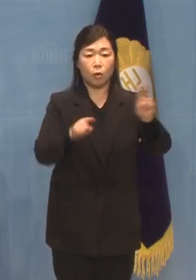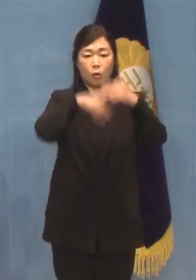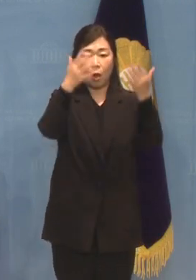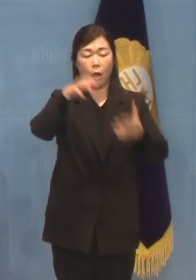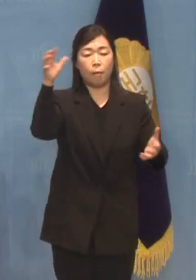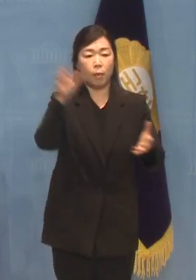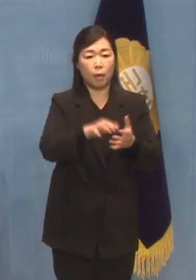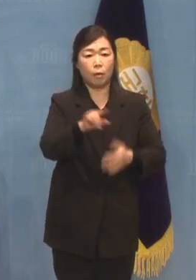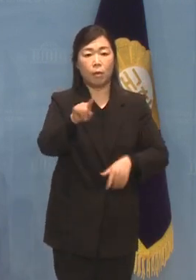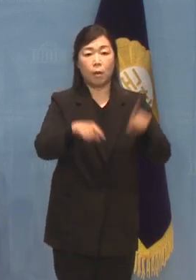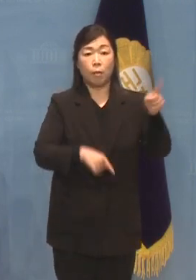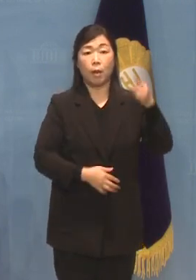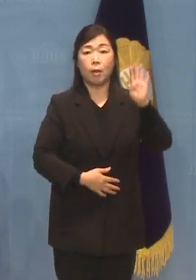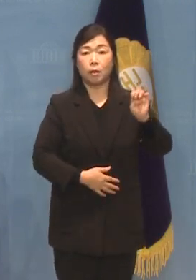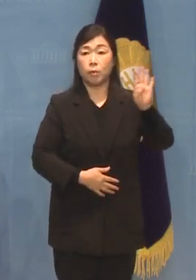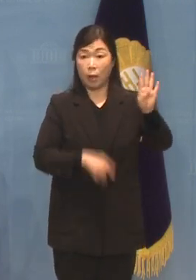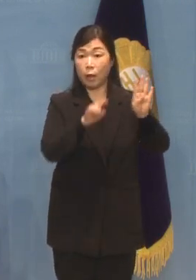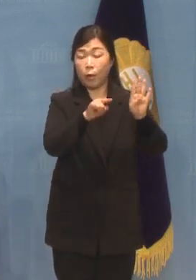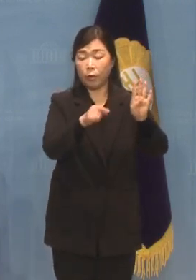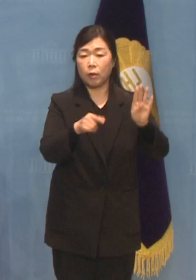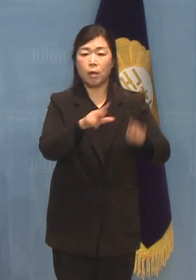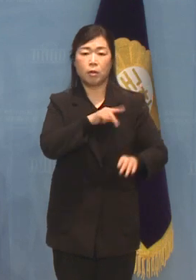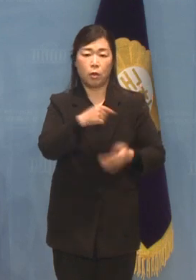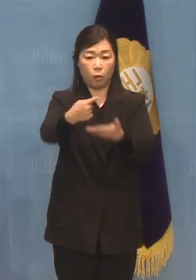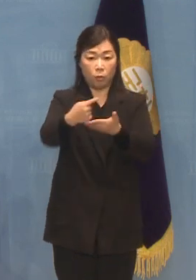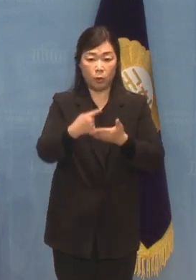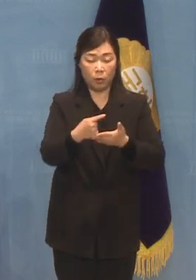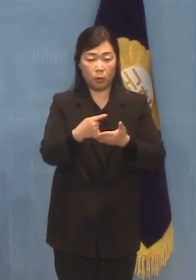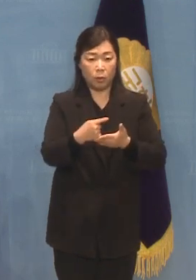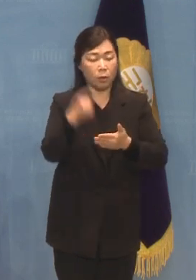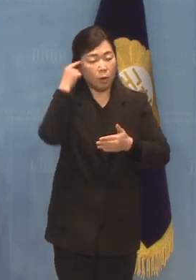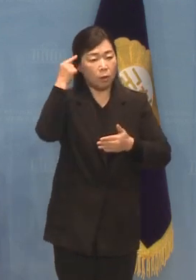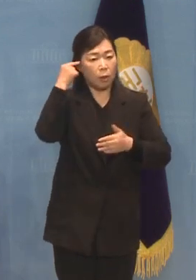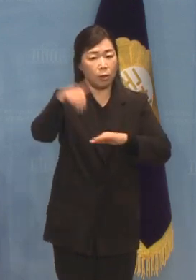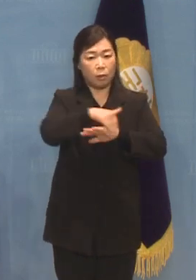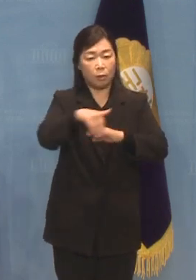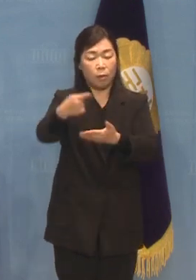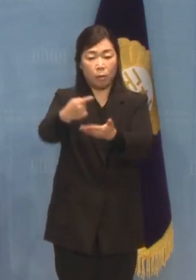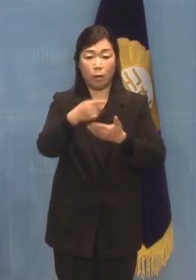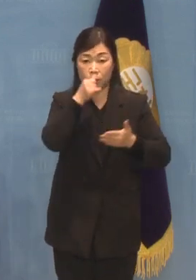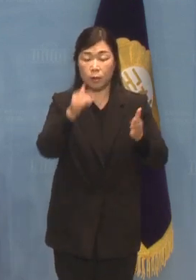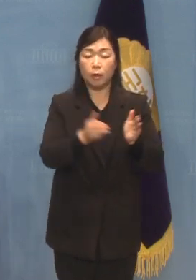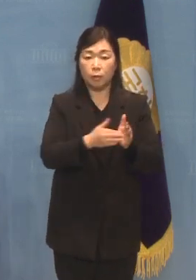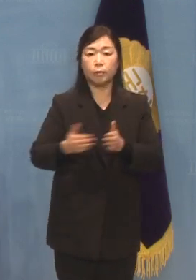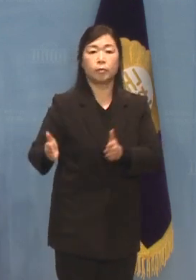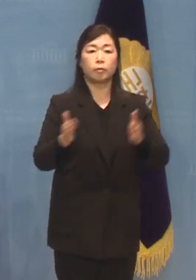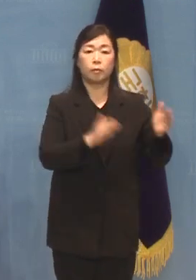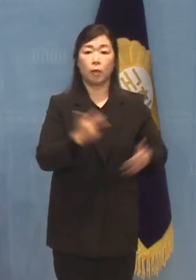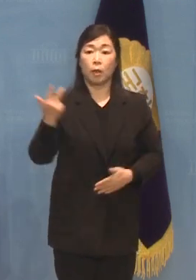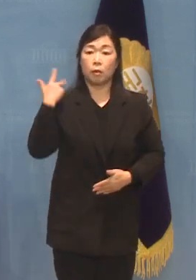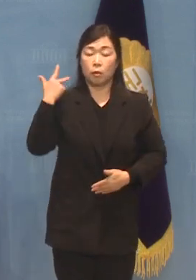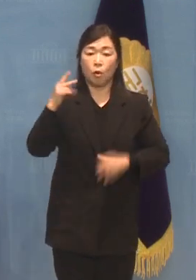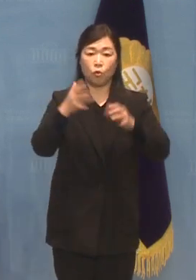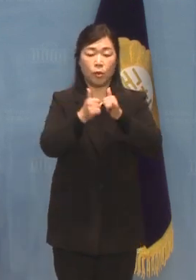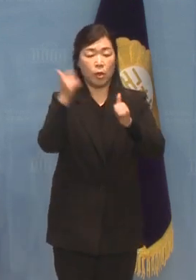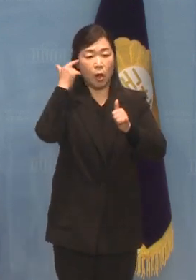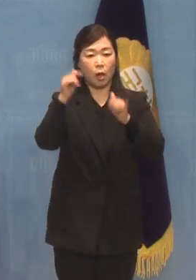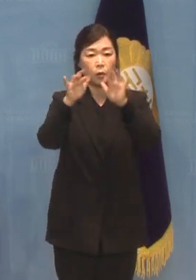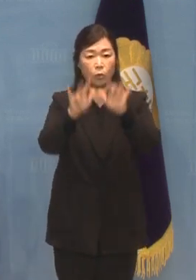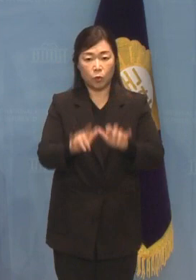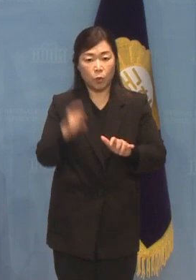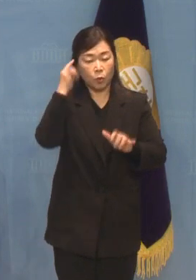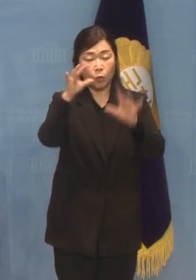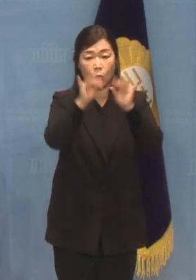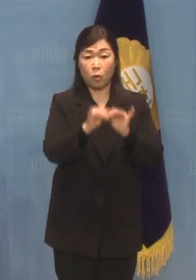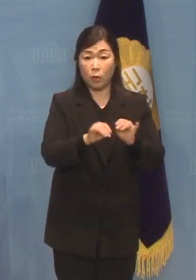총 144건의 의안이 접수되었습니다. 다음은 지난주 국민동의청원